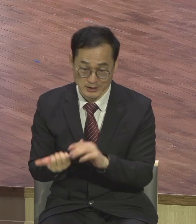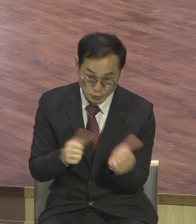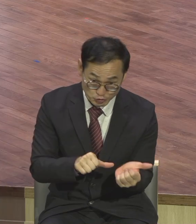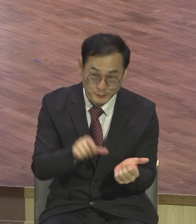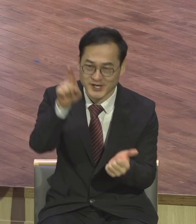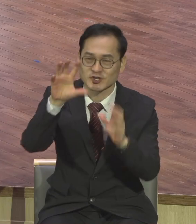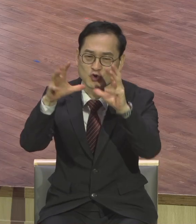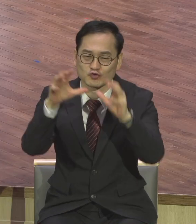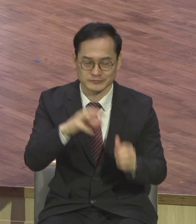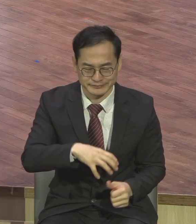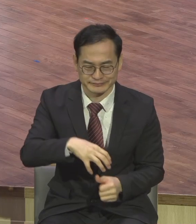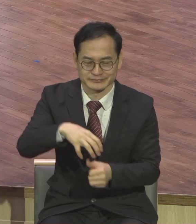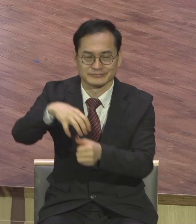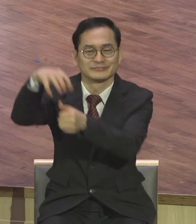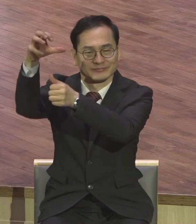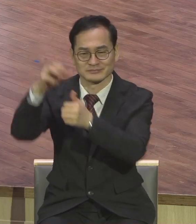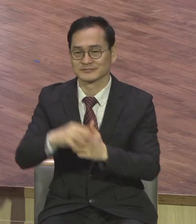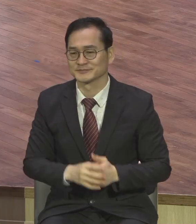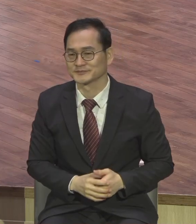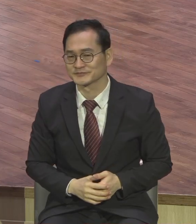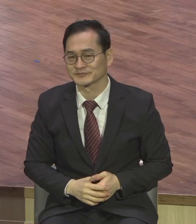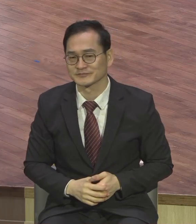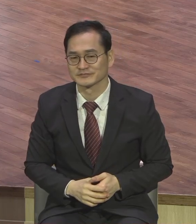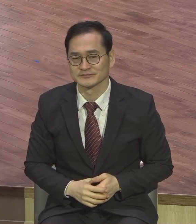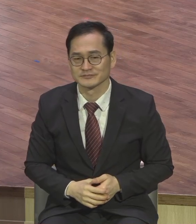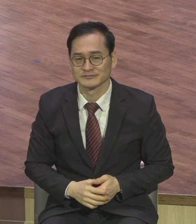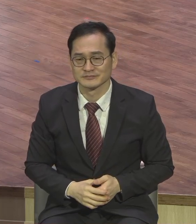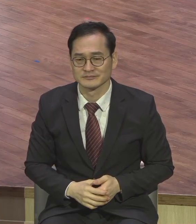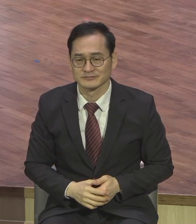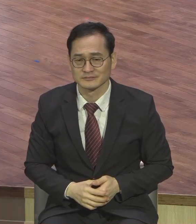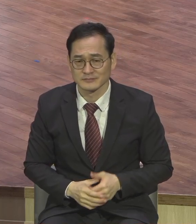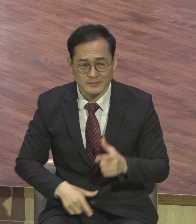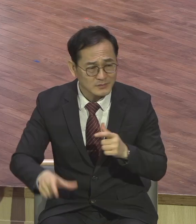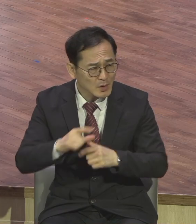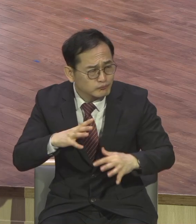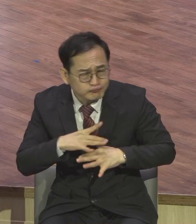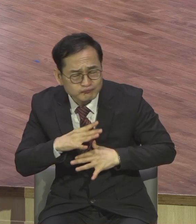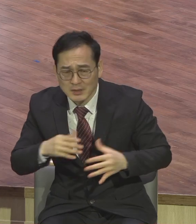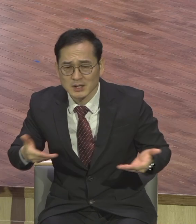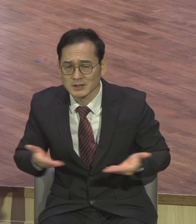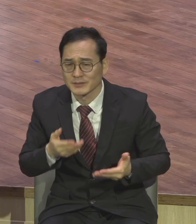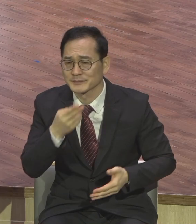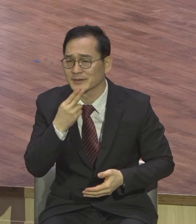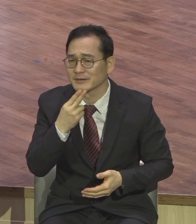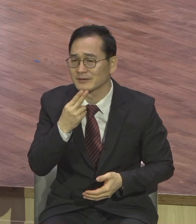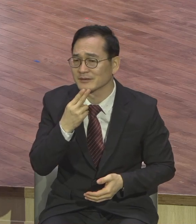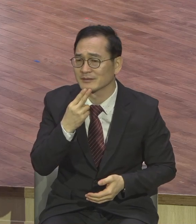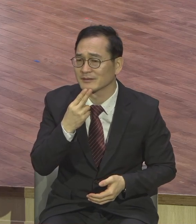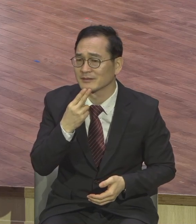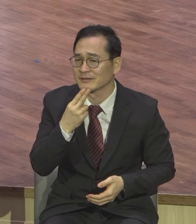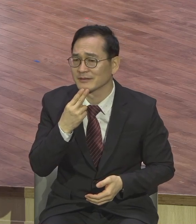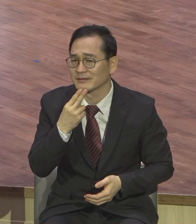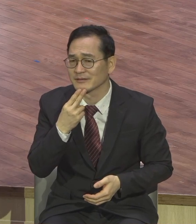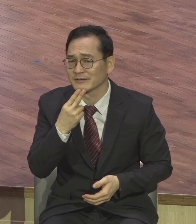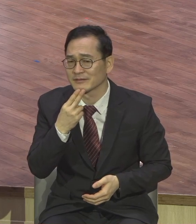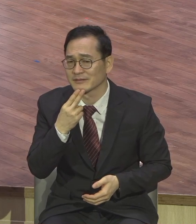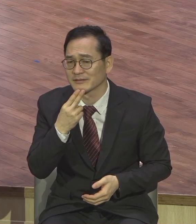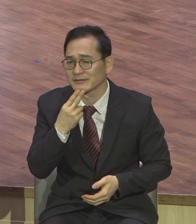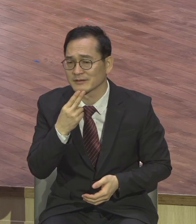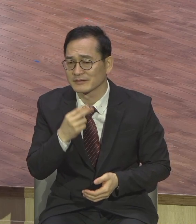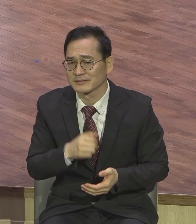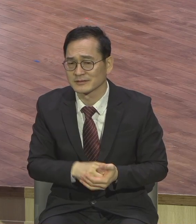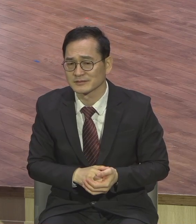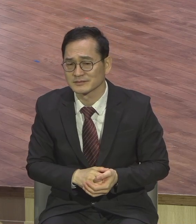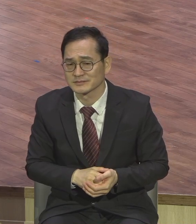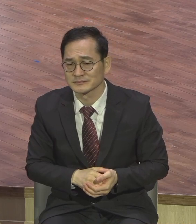천국이에요. 끝났어요. 더 우리가 무서워할 대상이 하나도 없어요. 부러워할 대상도